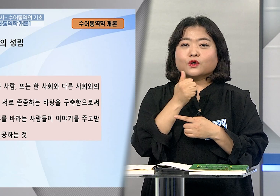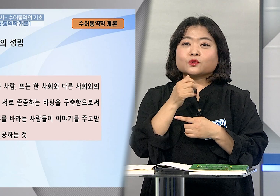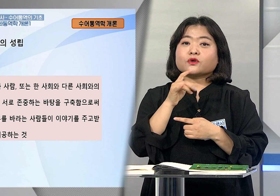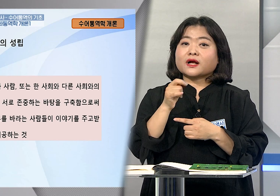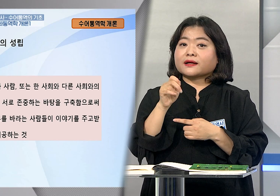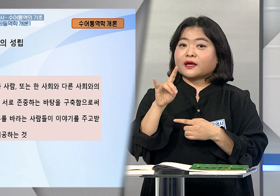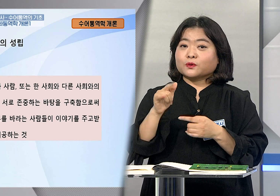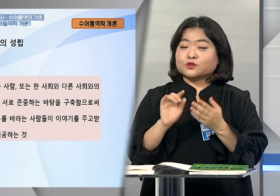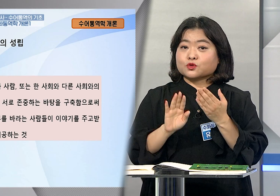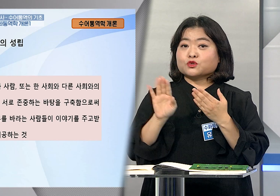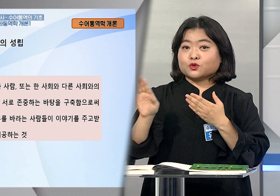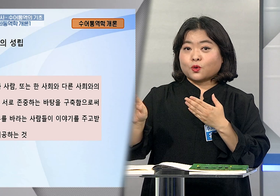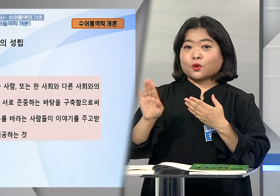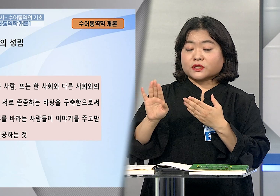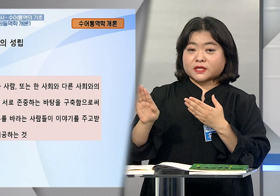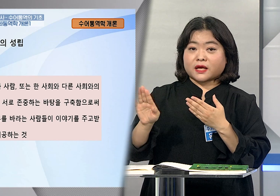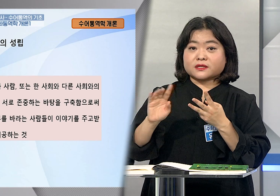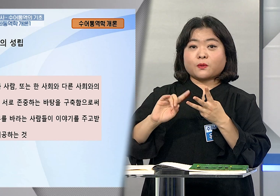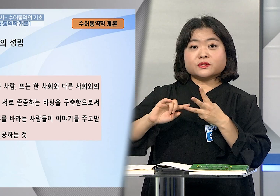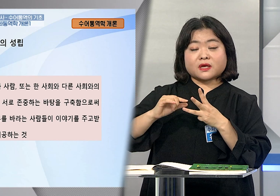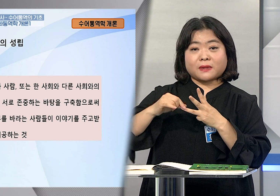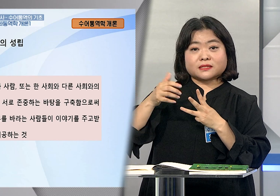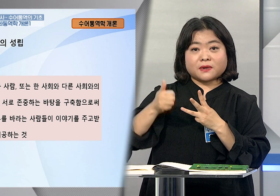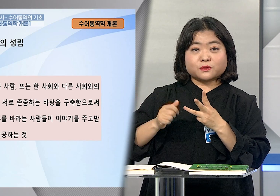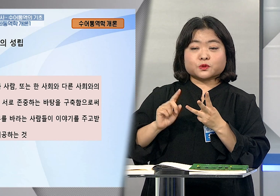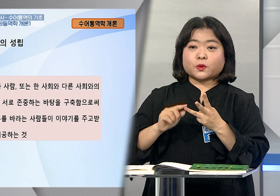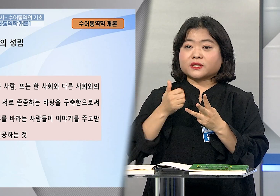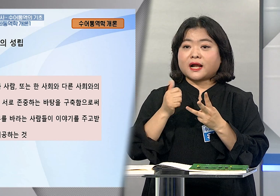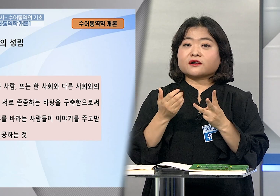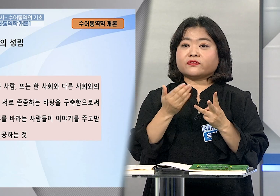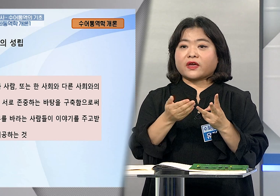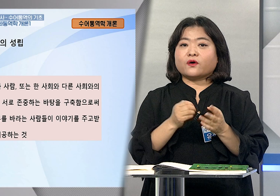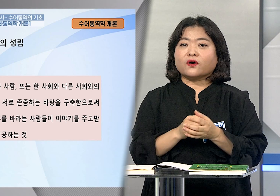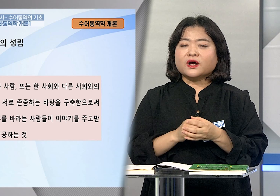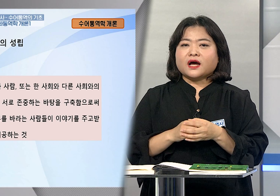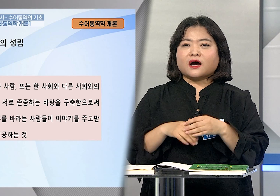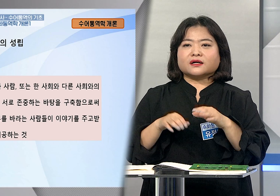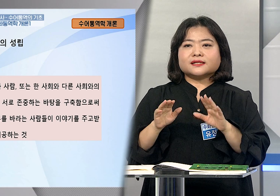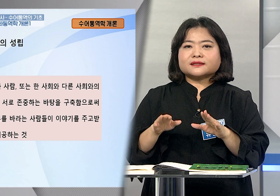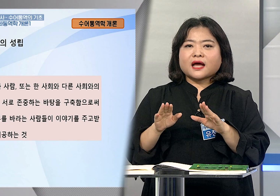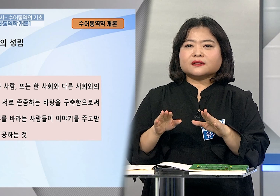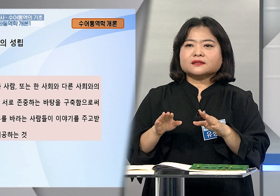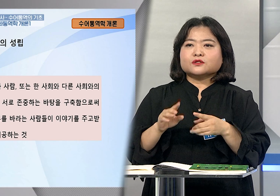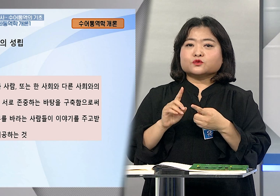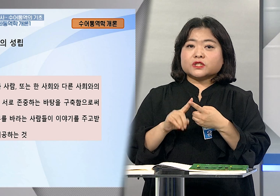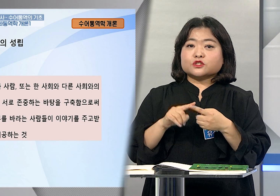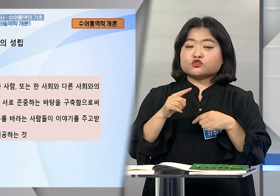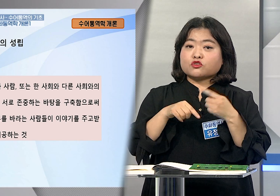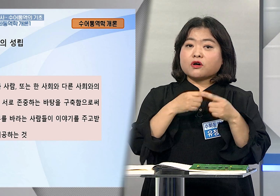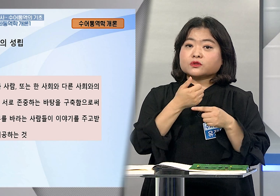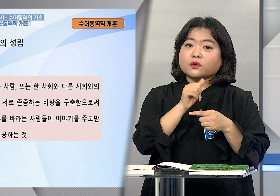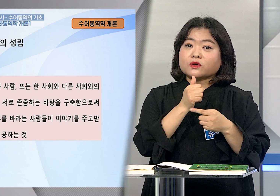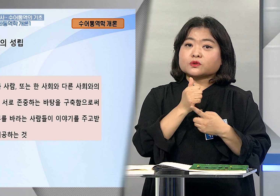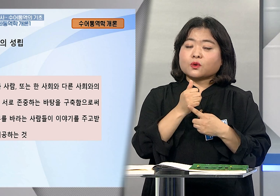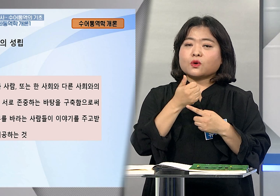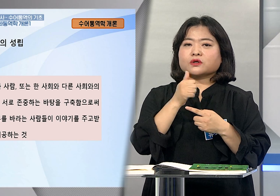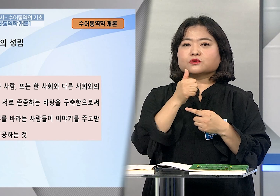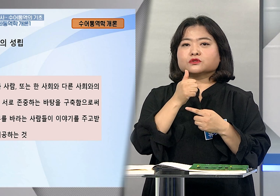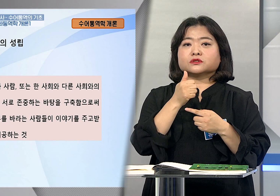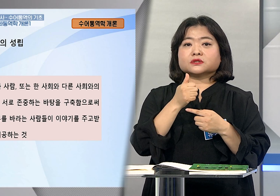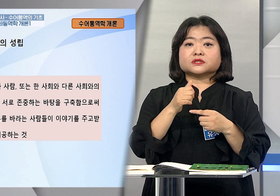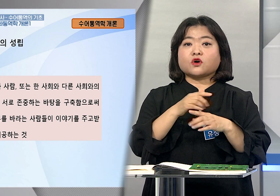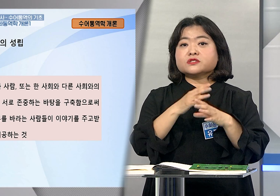하고 통역학 개론은 좀 뒤로 이제 세 번째 마지막으로 소개를 할 건데요. 일단 우리 수어